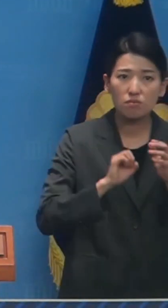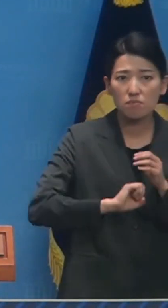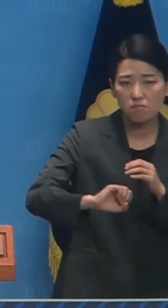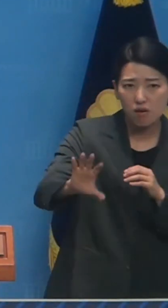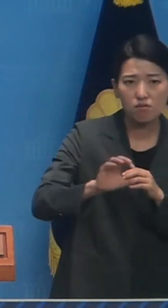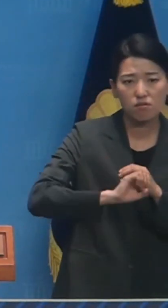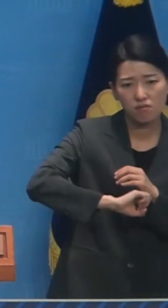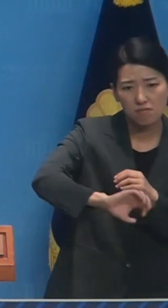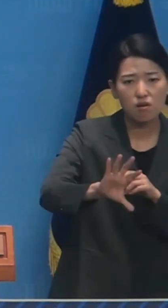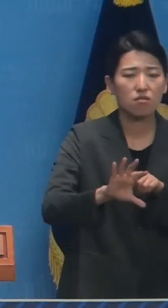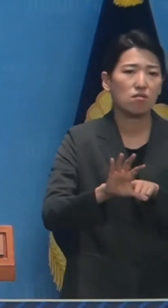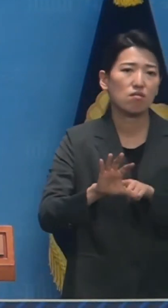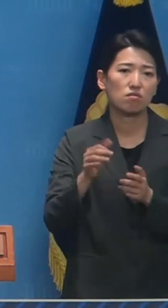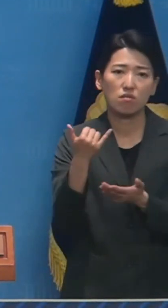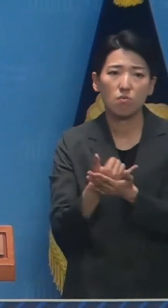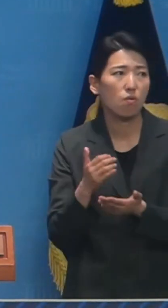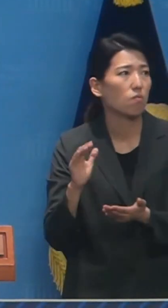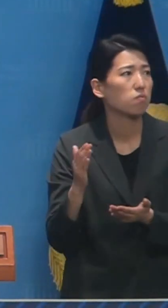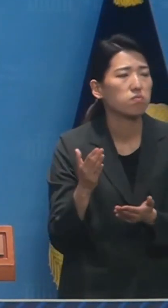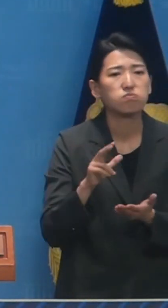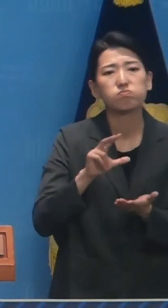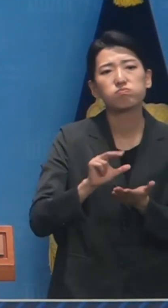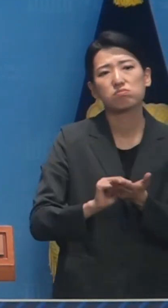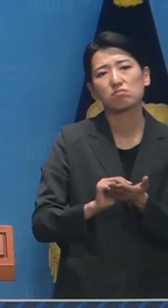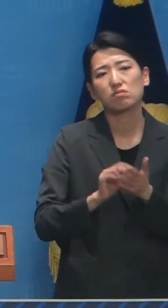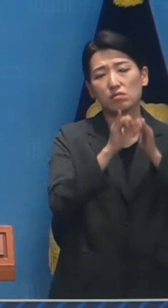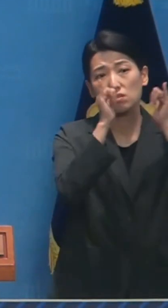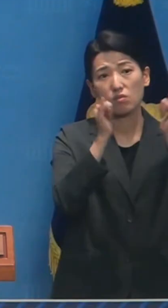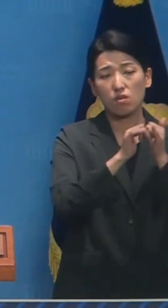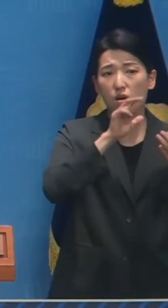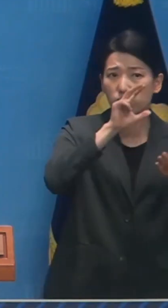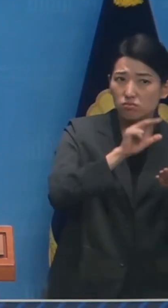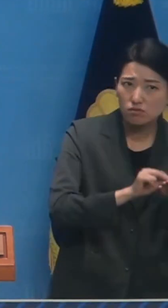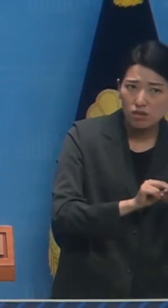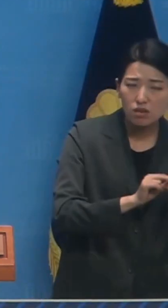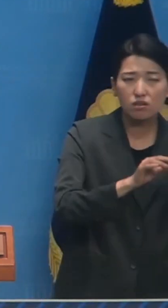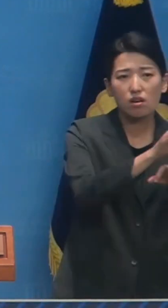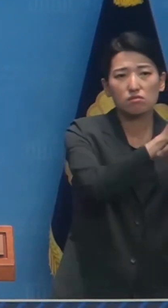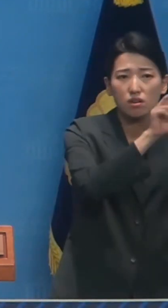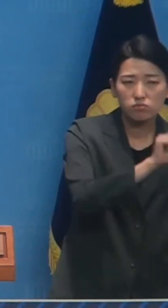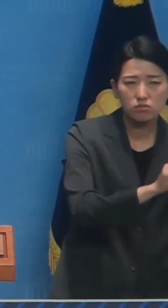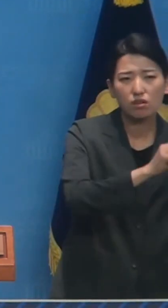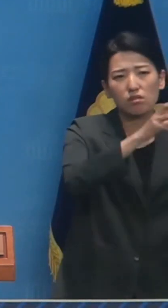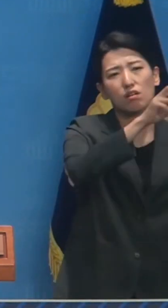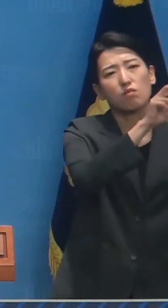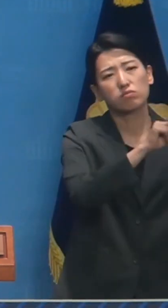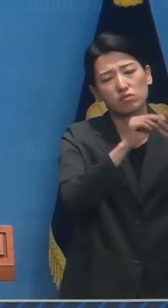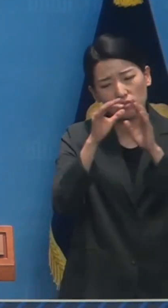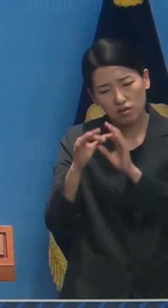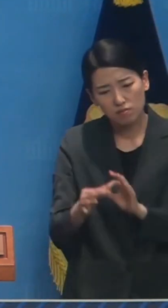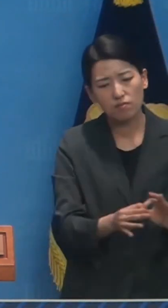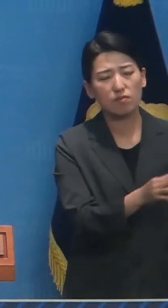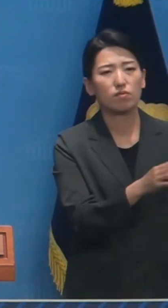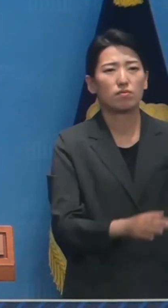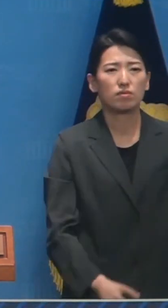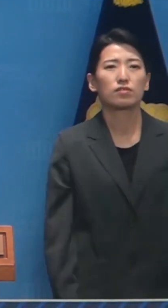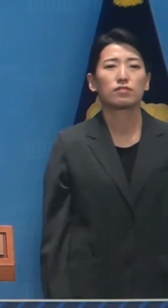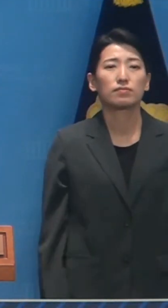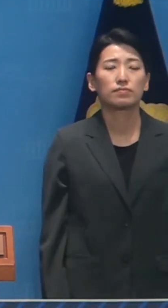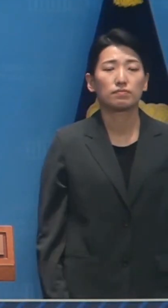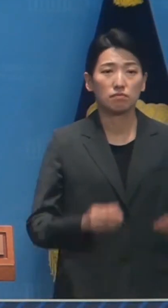국가 사회적 많은 문제점과 그로 인한 발전의 저해가 되고 있음을 증명하고 있다.